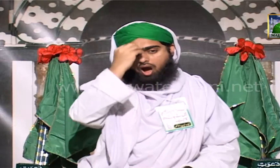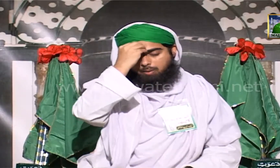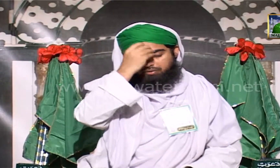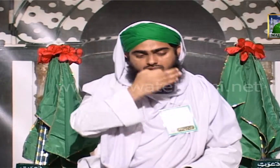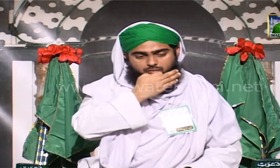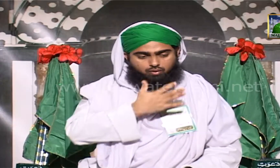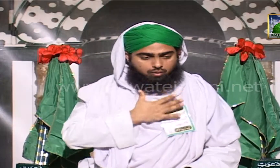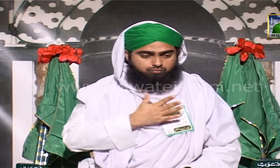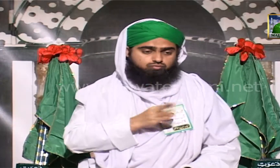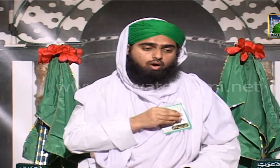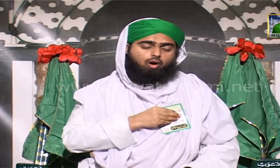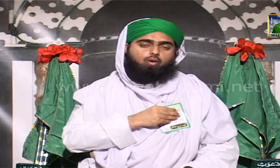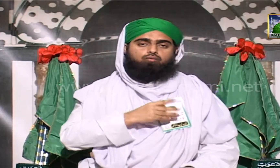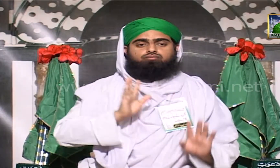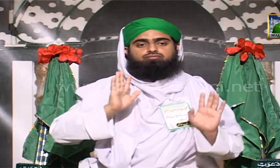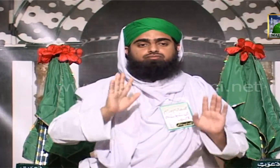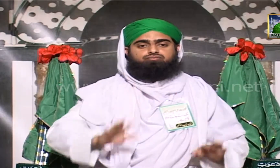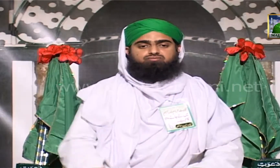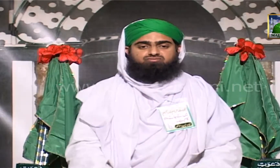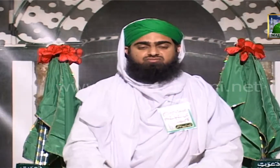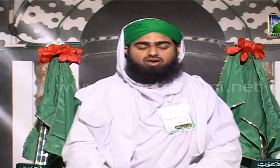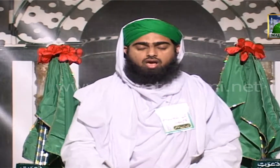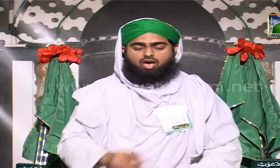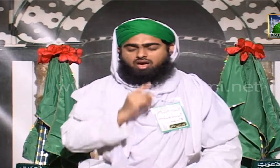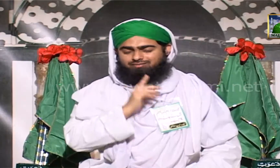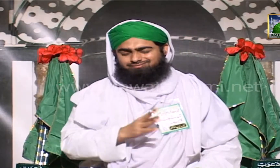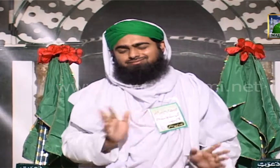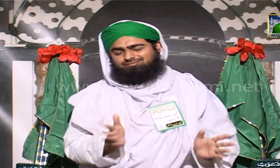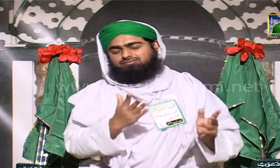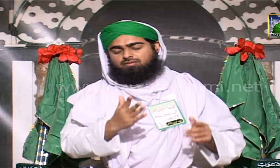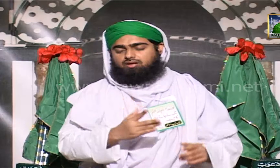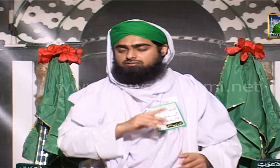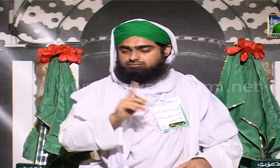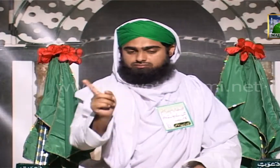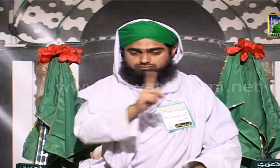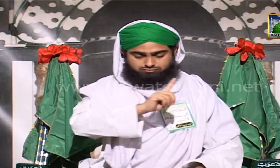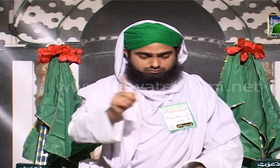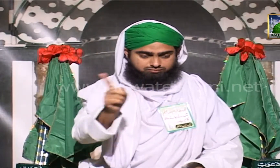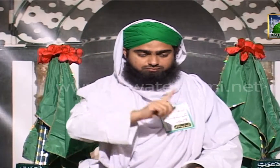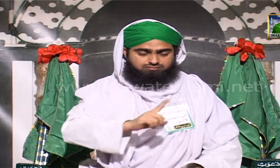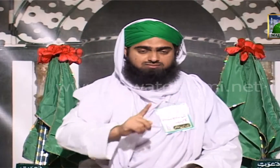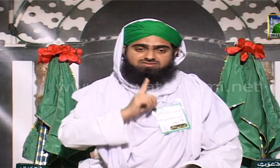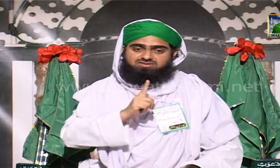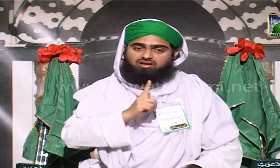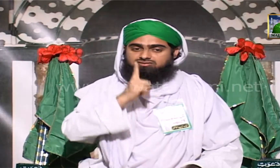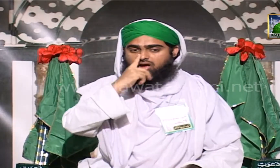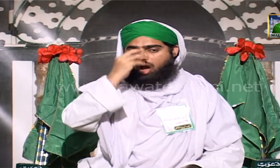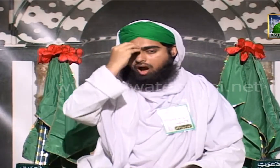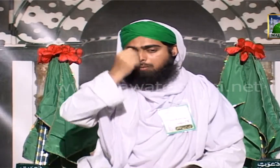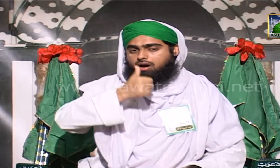کے معاملے میں ڈرتے رہنا, کوتاہی مت کرنا. اگر ان کے دل سے بددعا, ان کے منہ سے بددعا نکل گئی تو